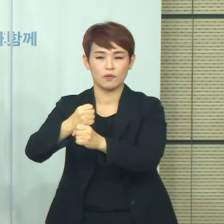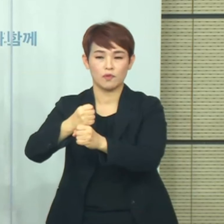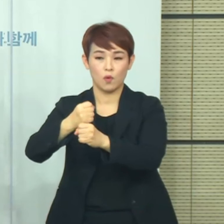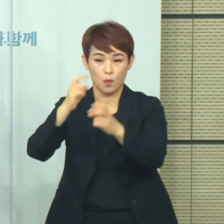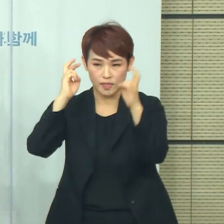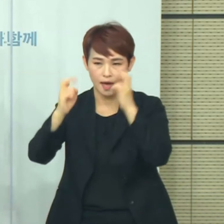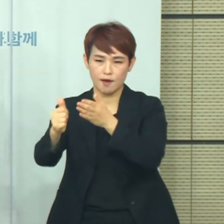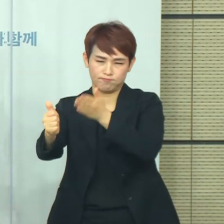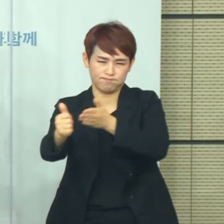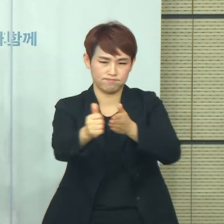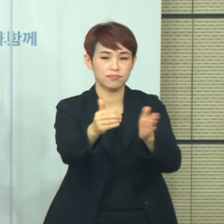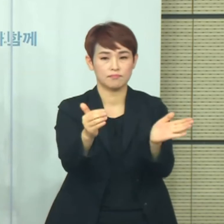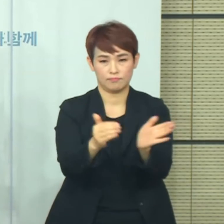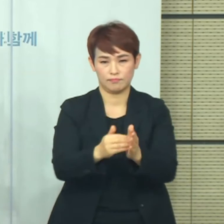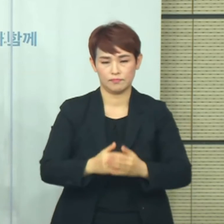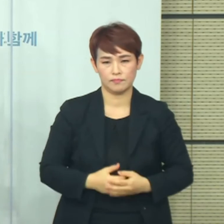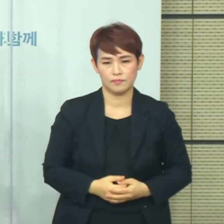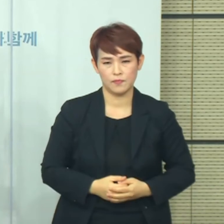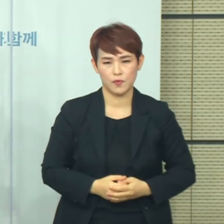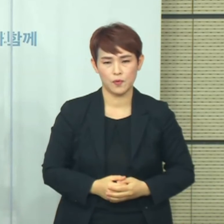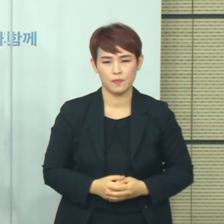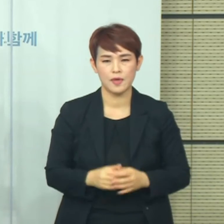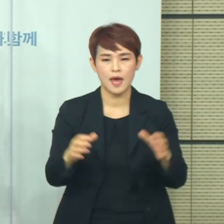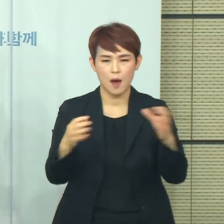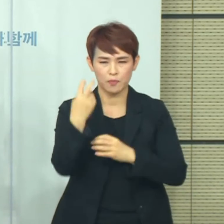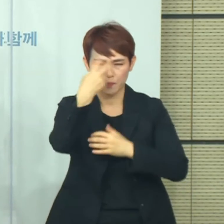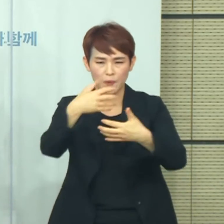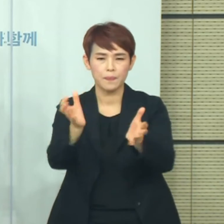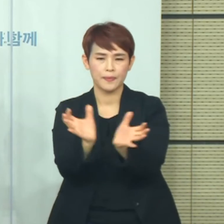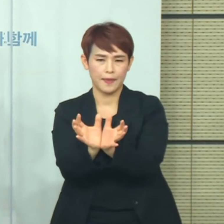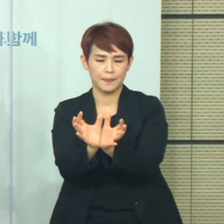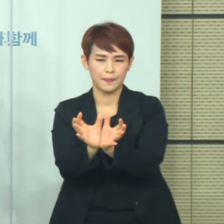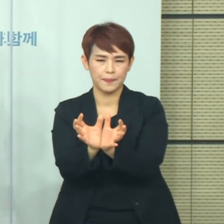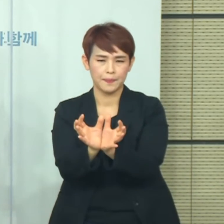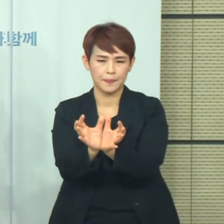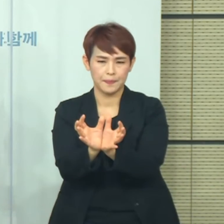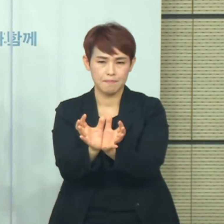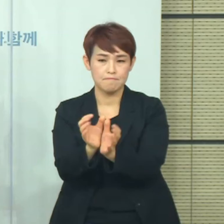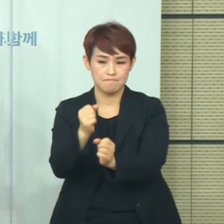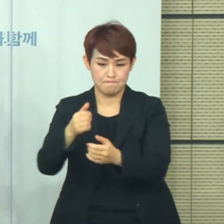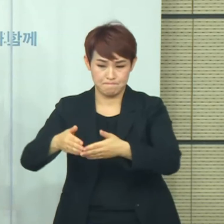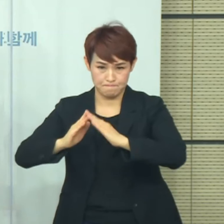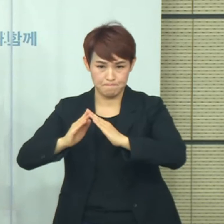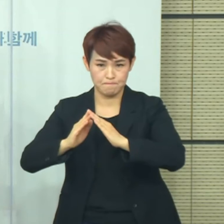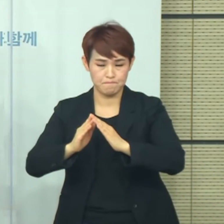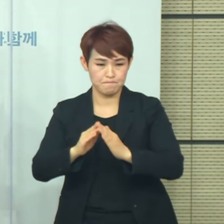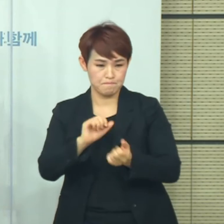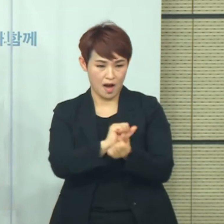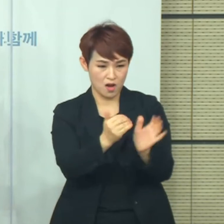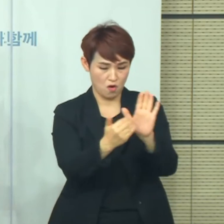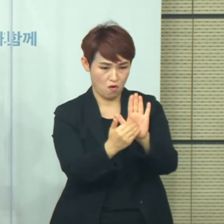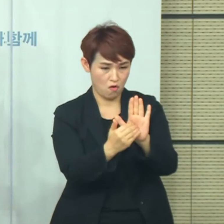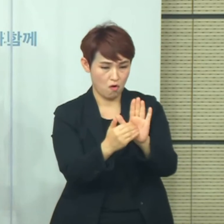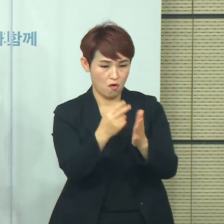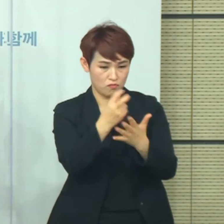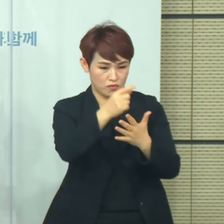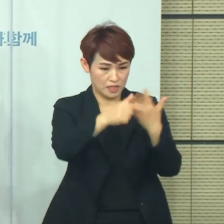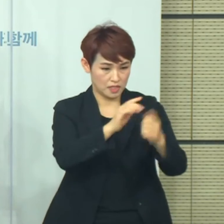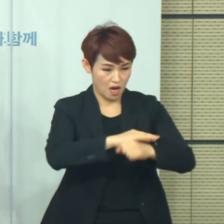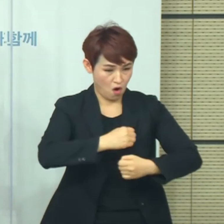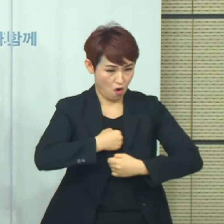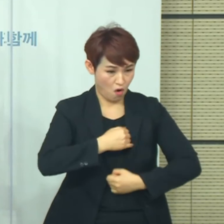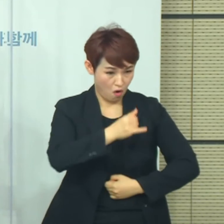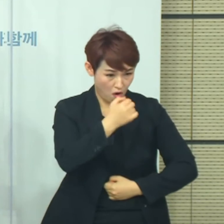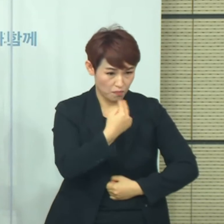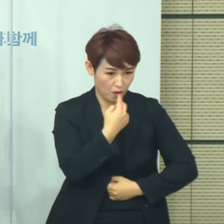점검하도록 요청하는 한편 합동 점검단을 통해 방역 수칙 이행 여부를 확인하여 방역 수칙